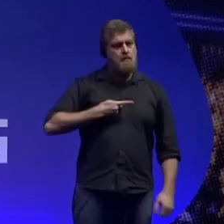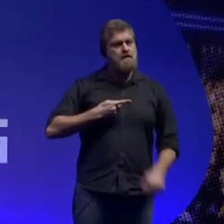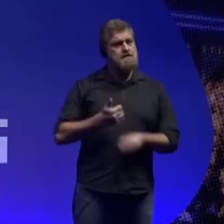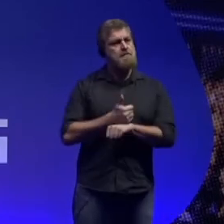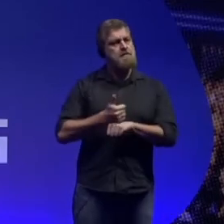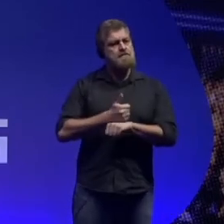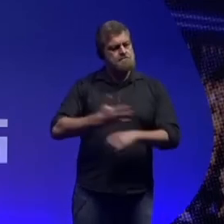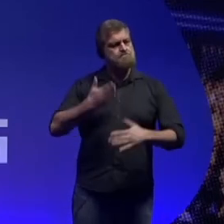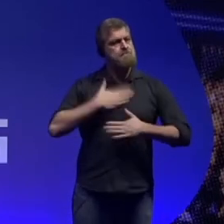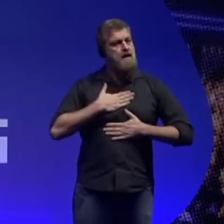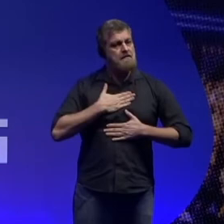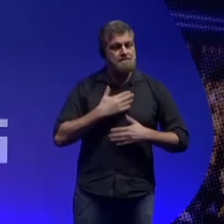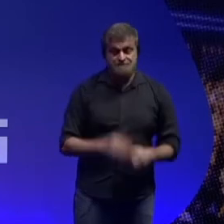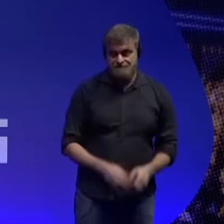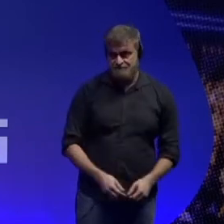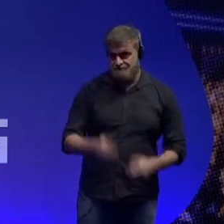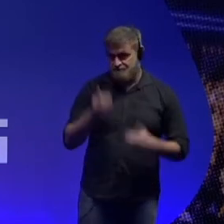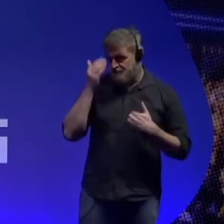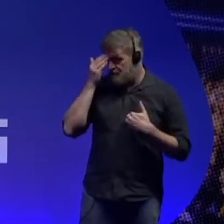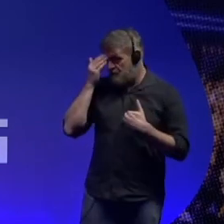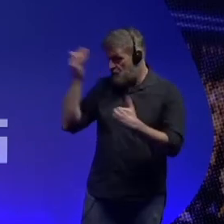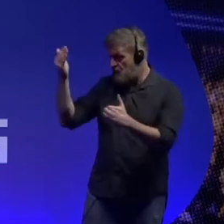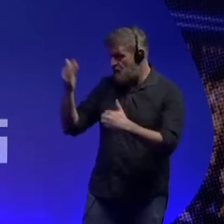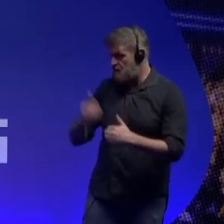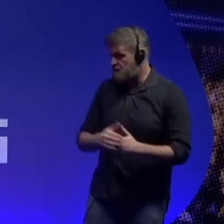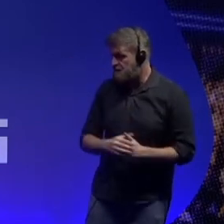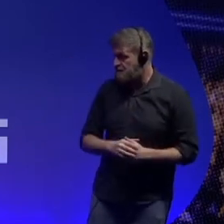suas carreiras. Obrigado.